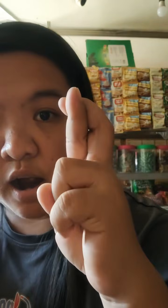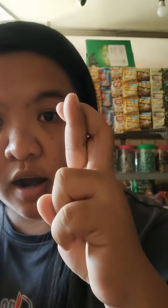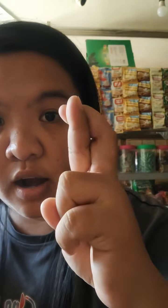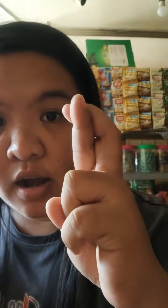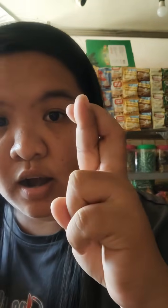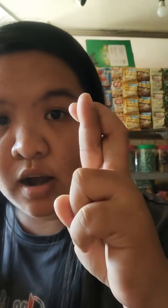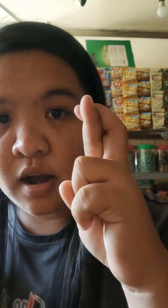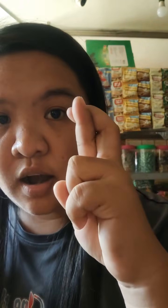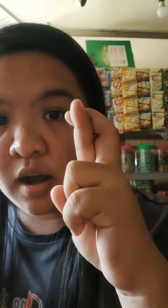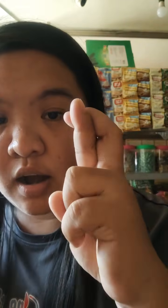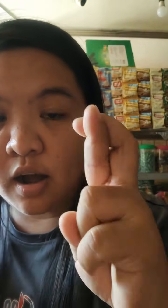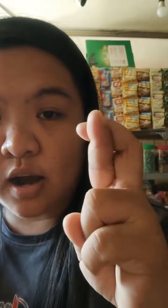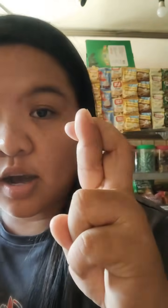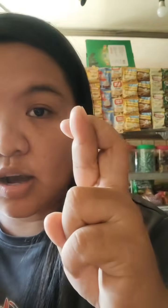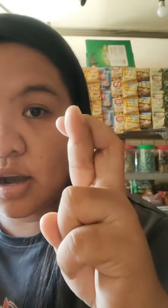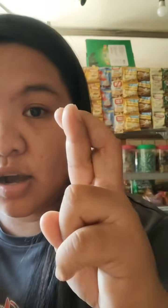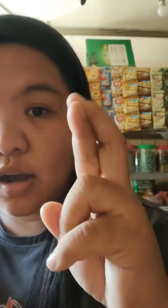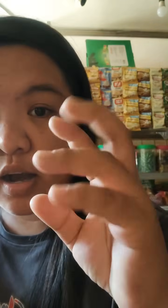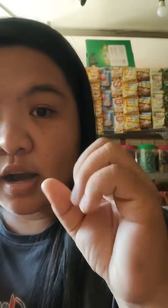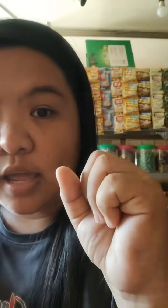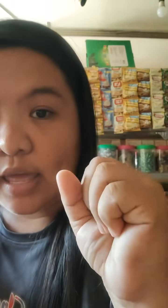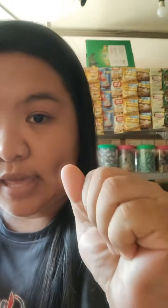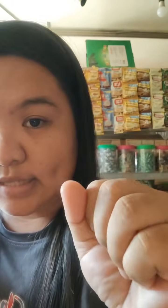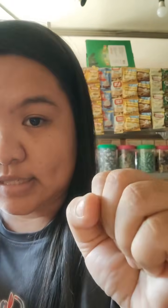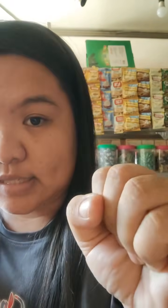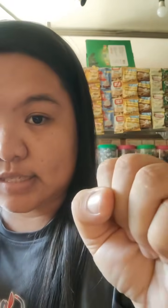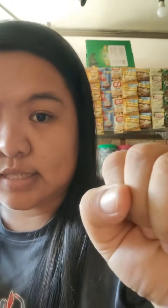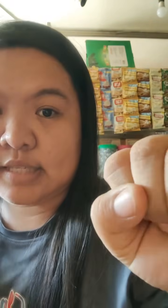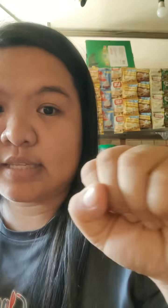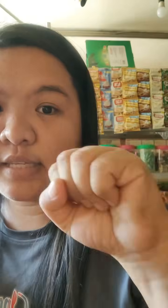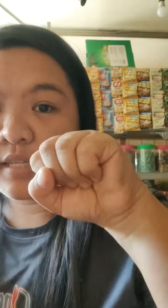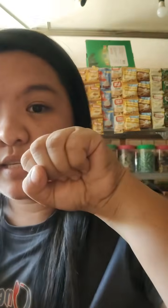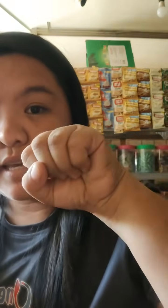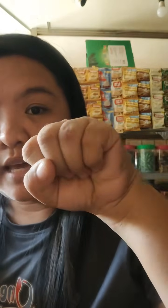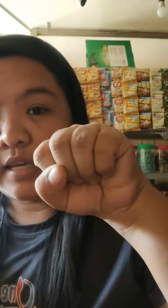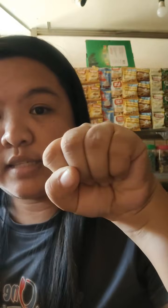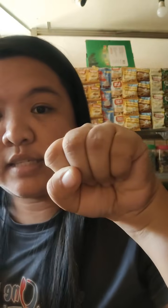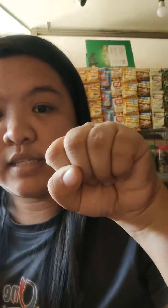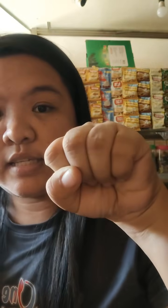R. R. S. S.